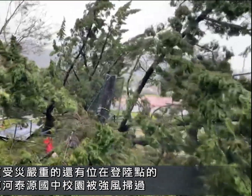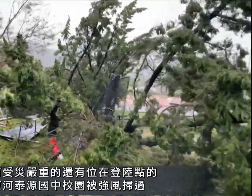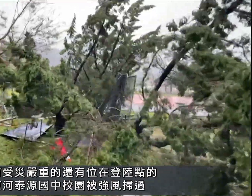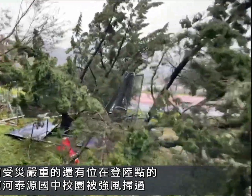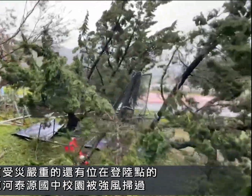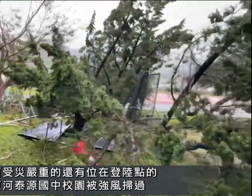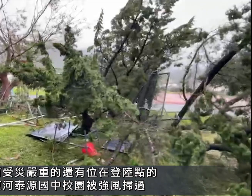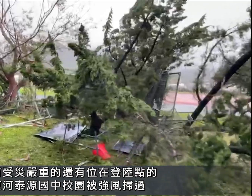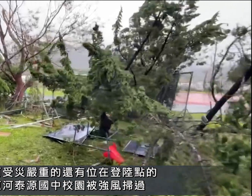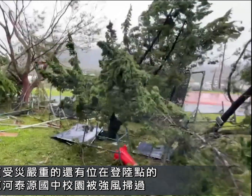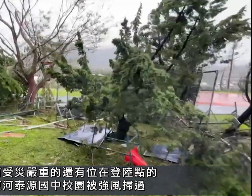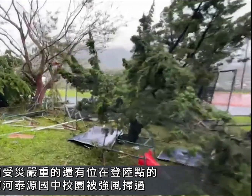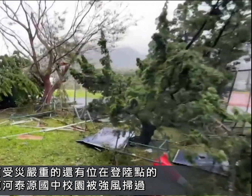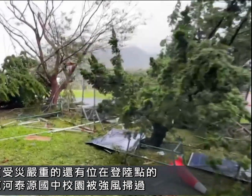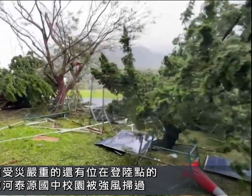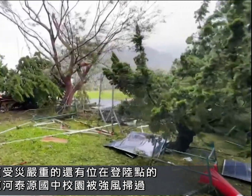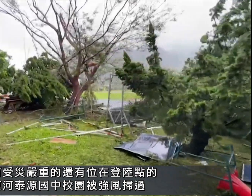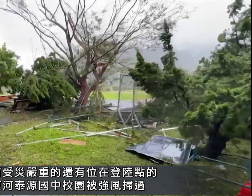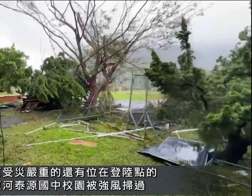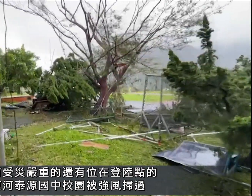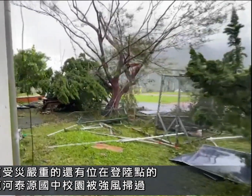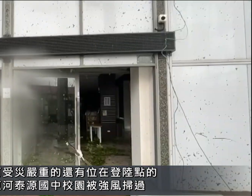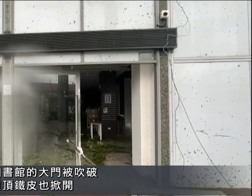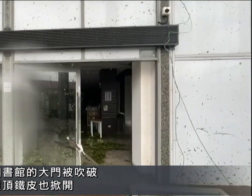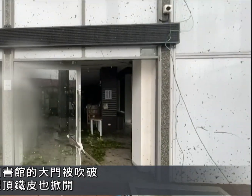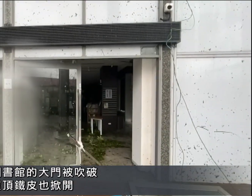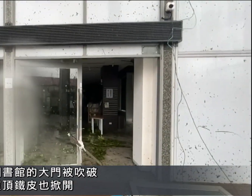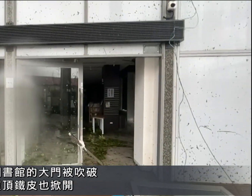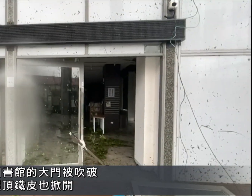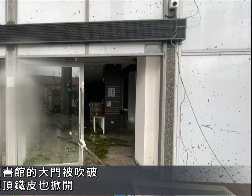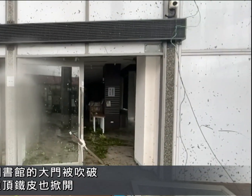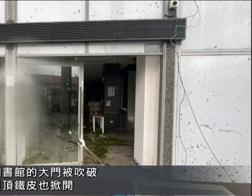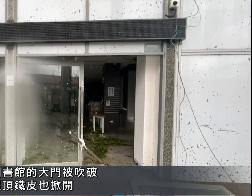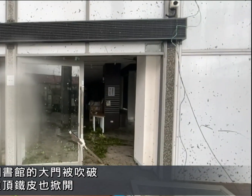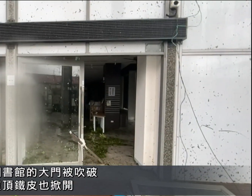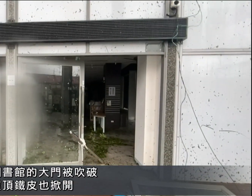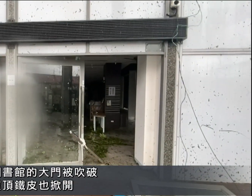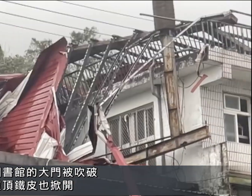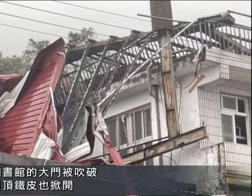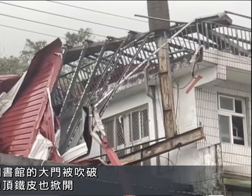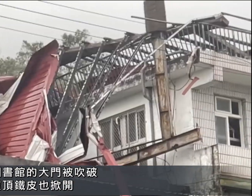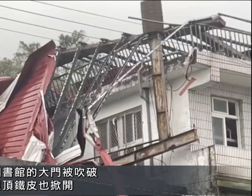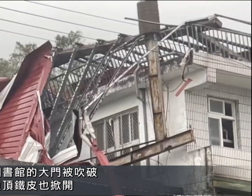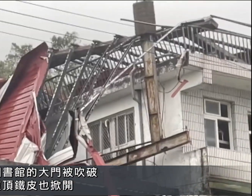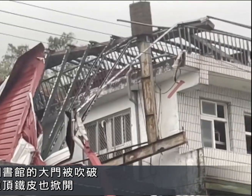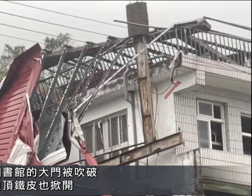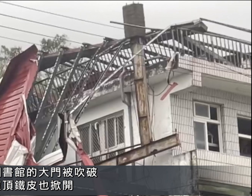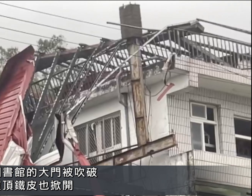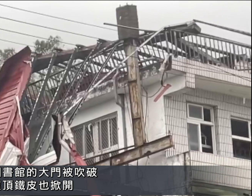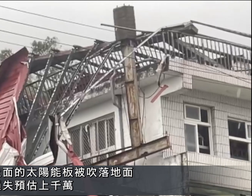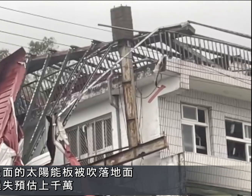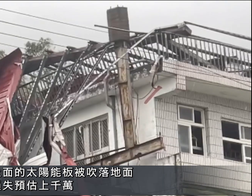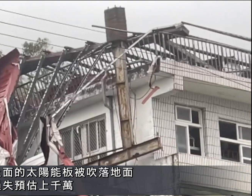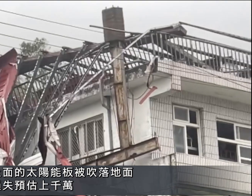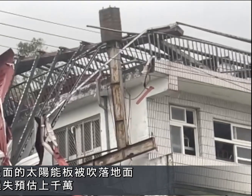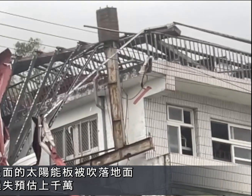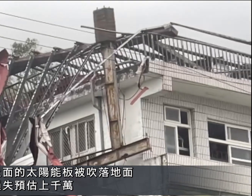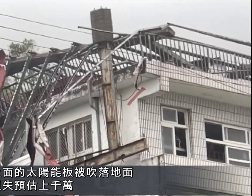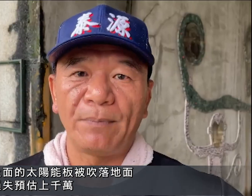太原国中，校园被强风扫过，图书馆的大门被吹破，屋顶的铁皮也掀开，损失预估上千万。 办公